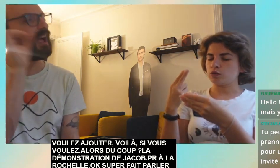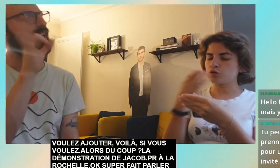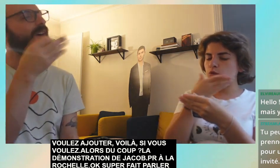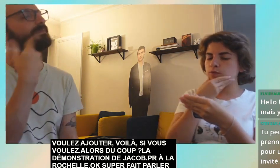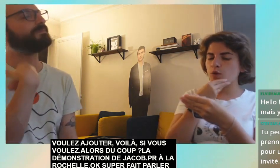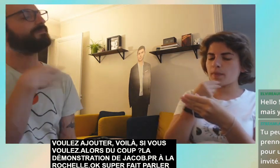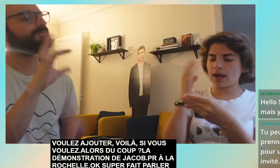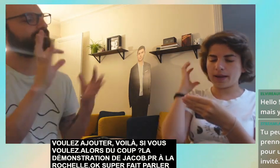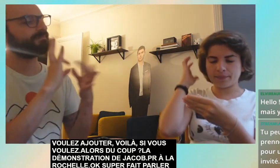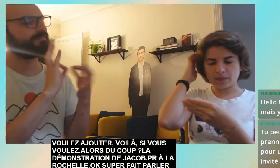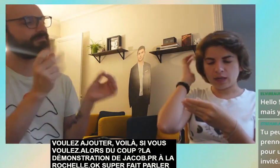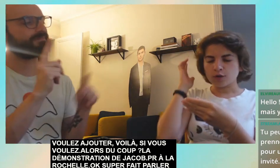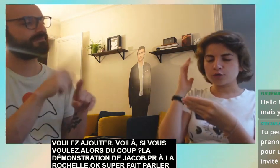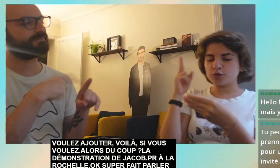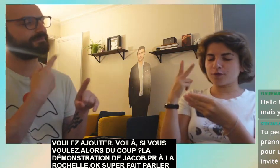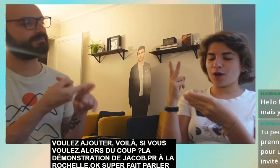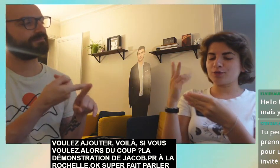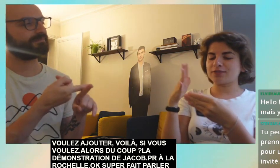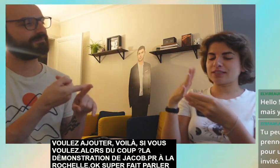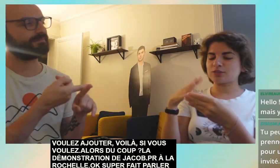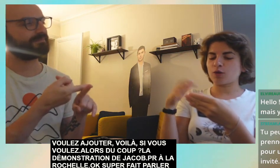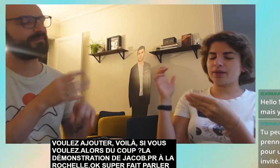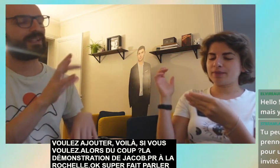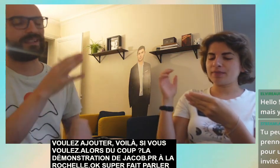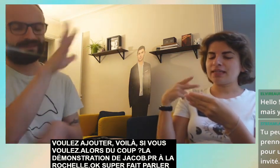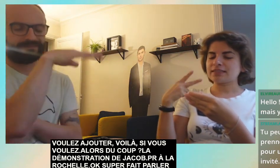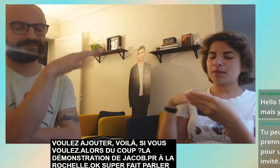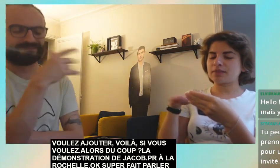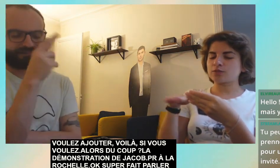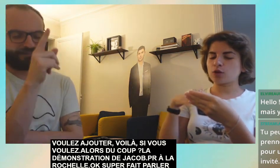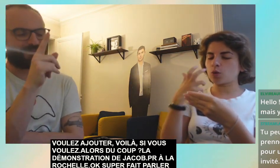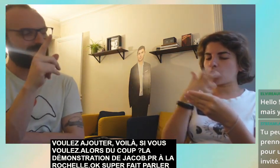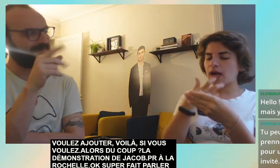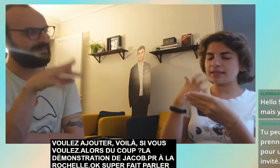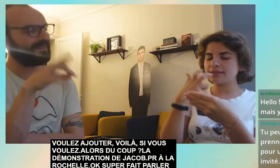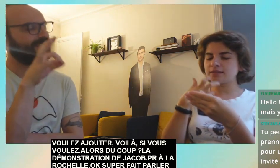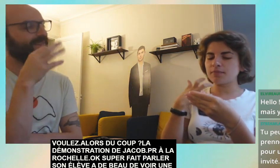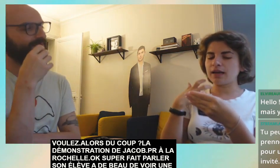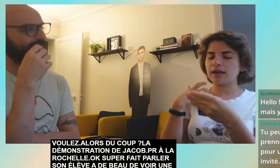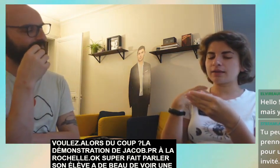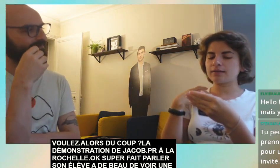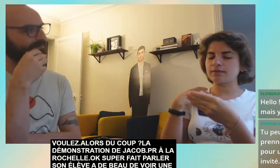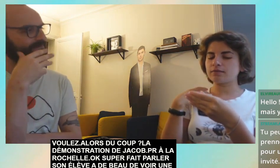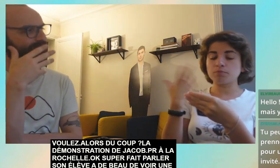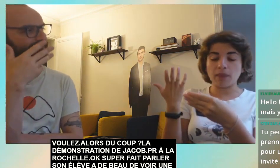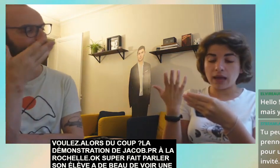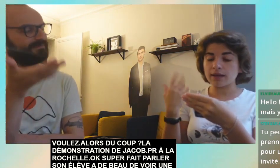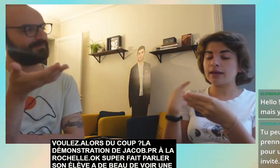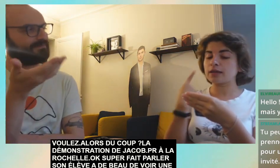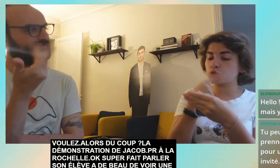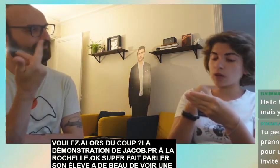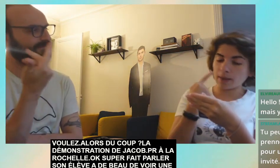de Beaumarin devant une assemblée. Sa méthode oraliste mêle lecture